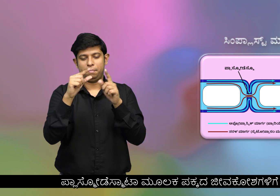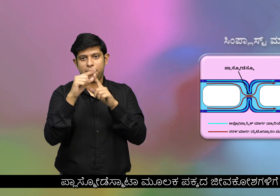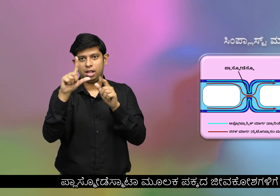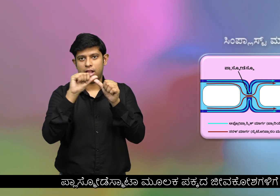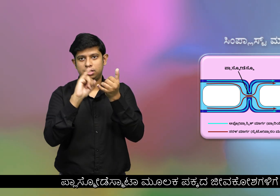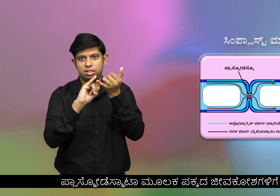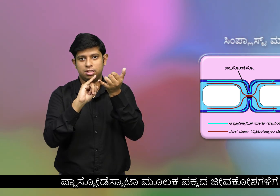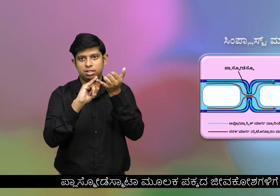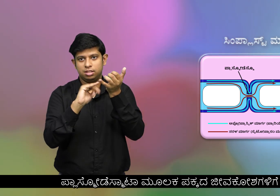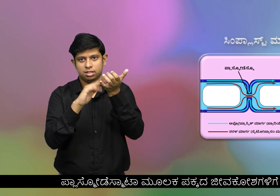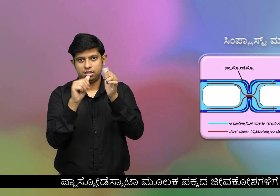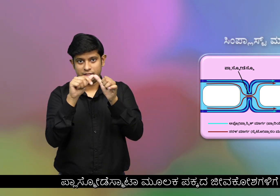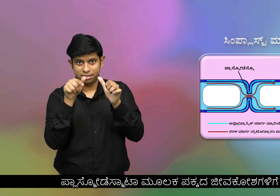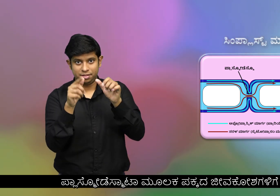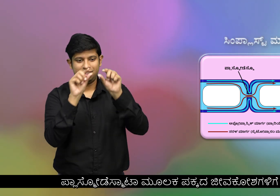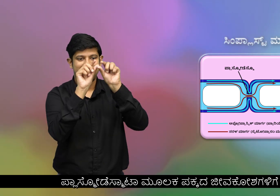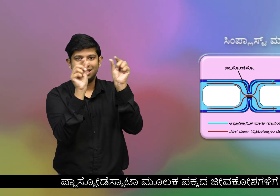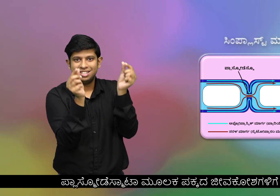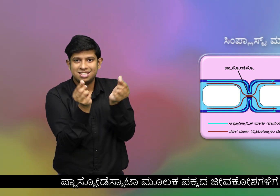ಪಕ್ಕದ ಜೀವಕೋಶಗಳಿಗೆ ಚಲಿಸುತ್ತವೆ.